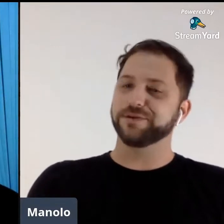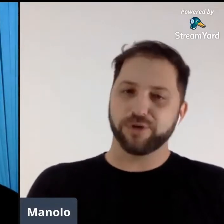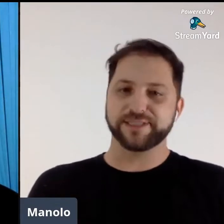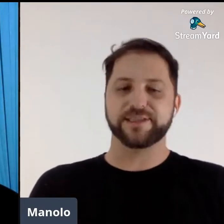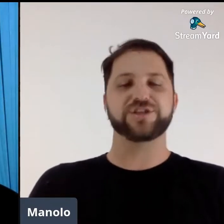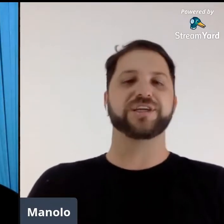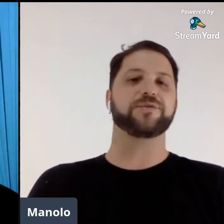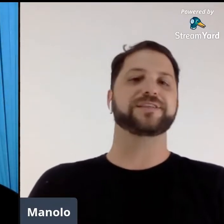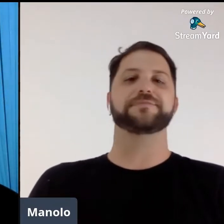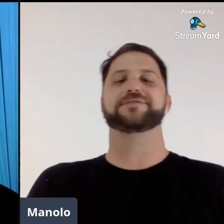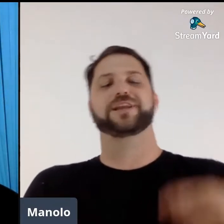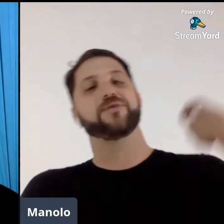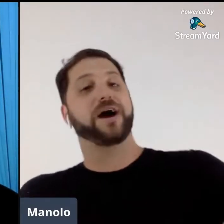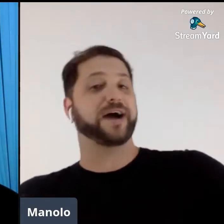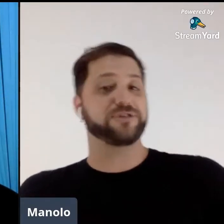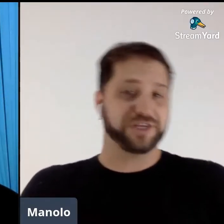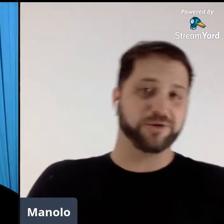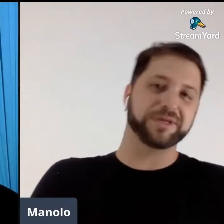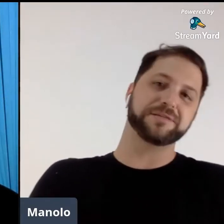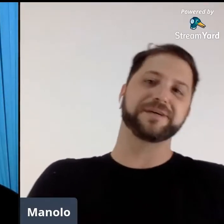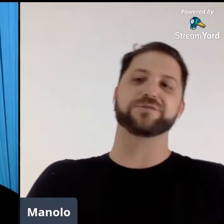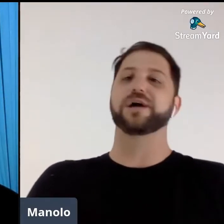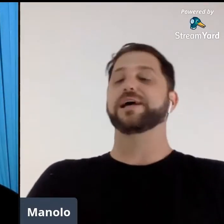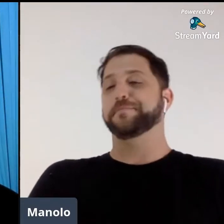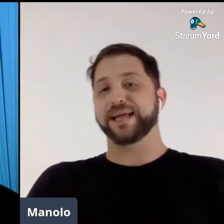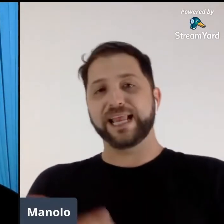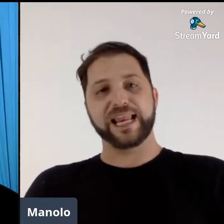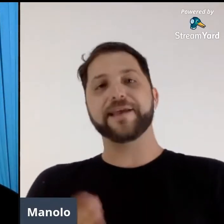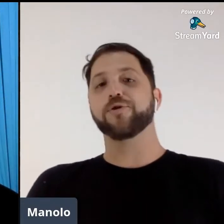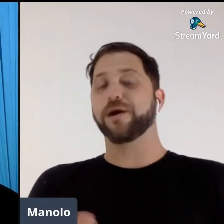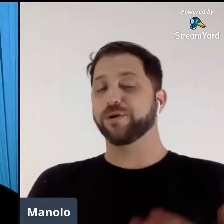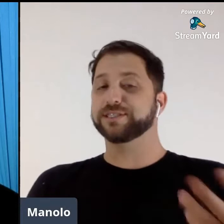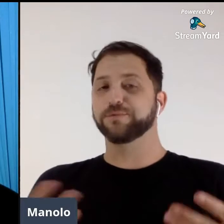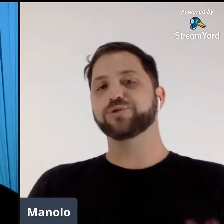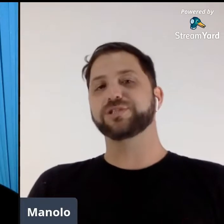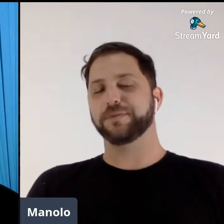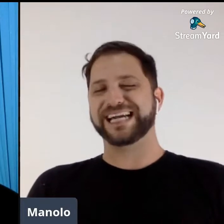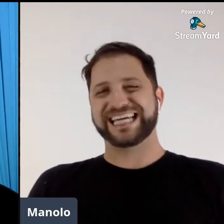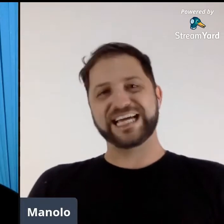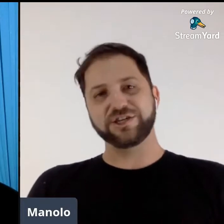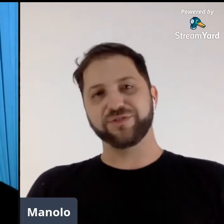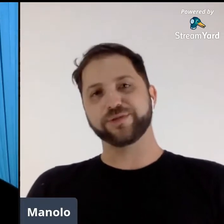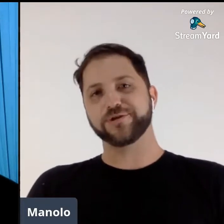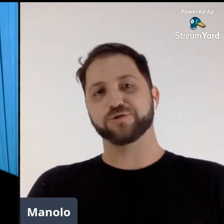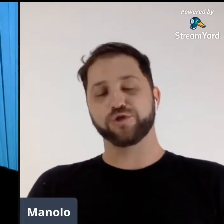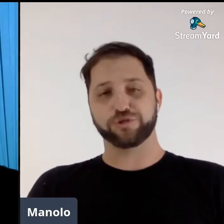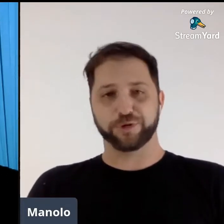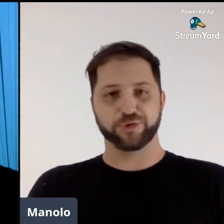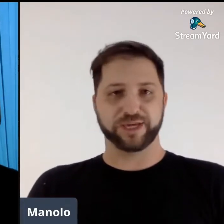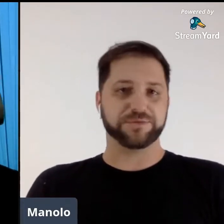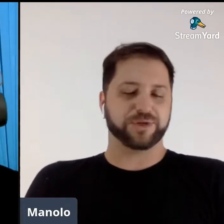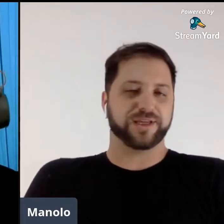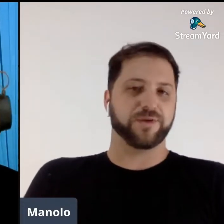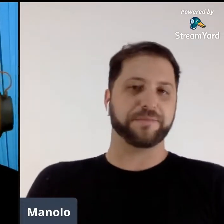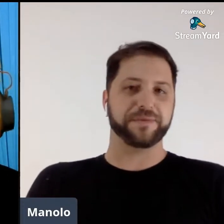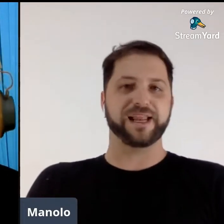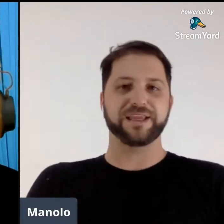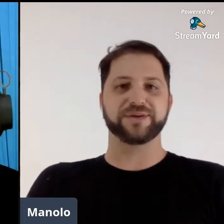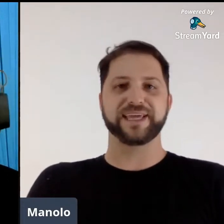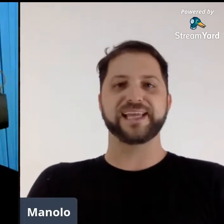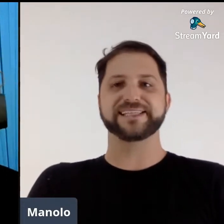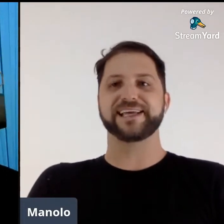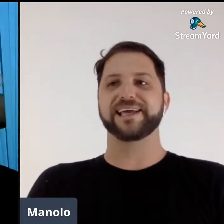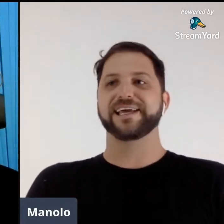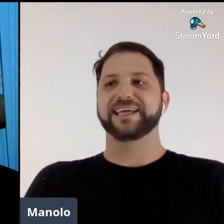uma televisão e adquirir conhecimento, ligar um rádio e adquirir conhecimento, pegar e ler alguma coisa, muitos têm uma grande dificuldade no nosso português, porque não é a